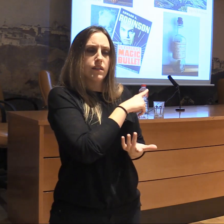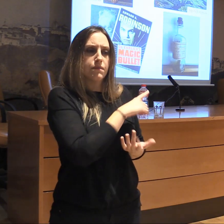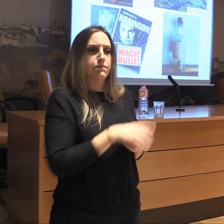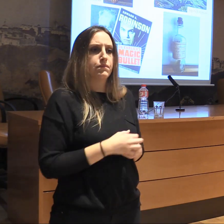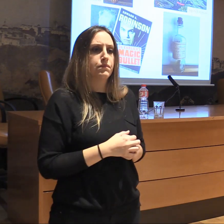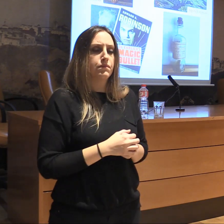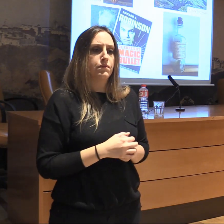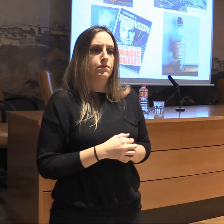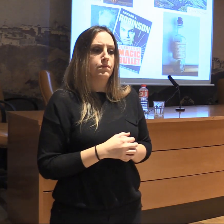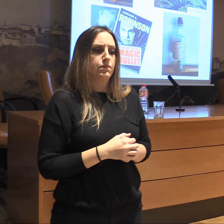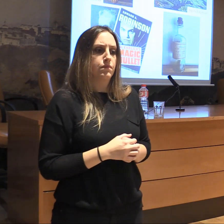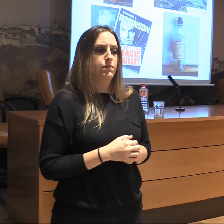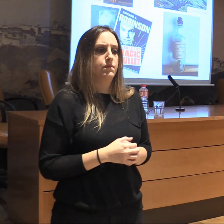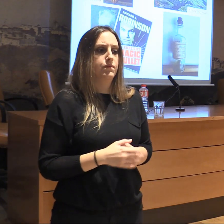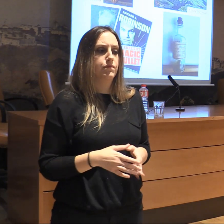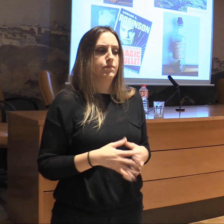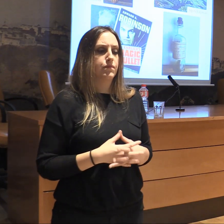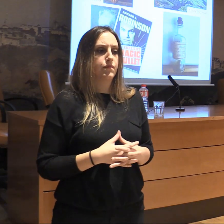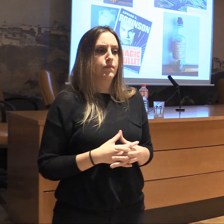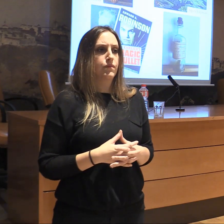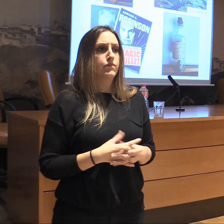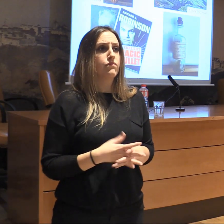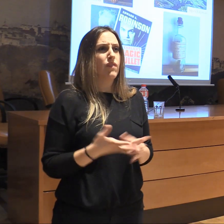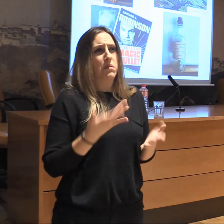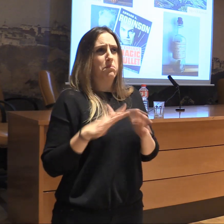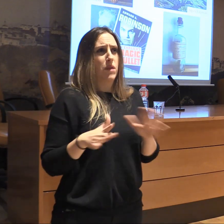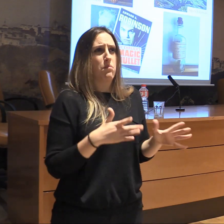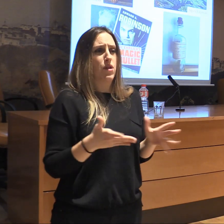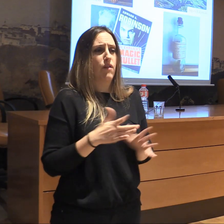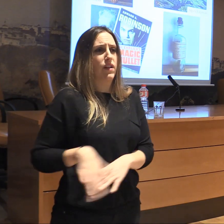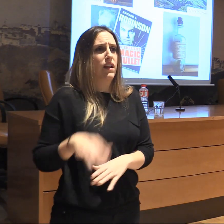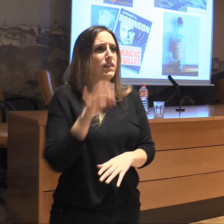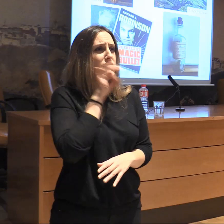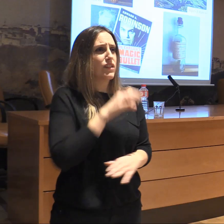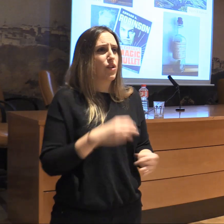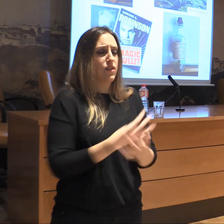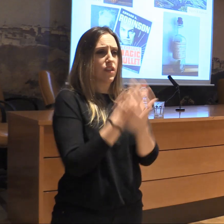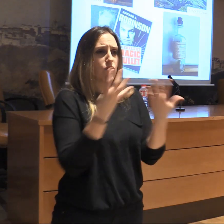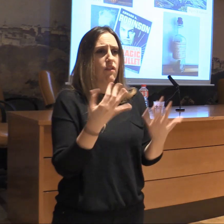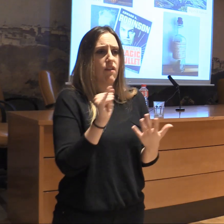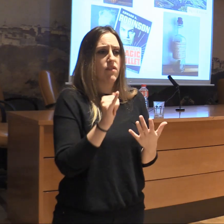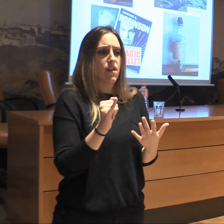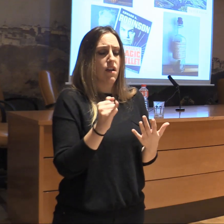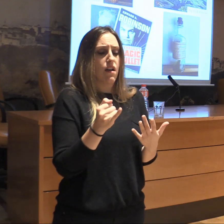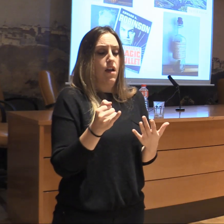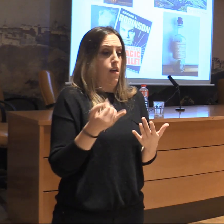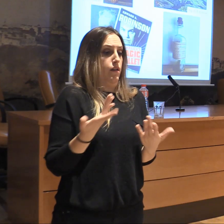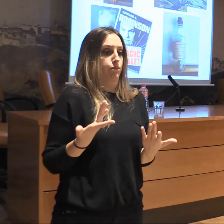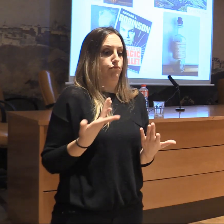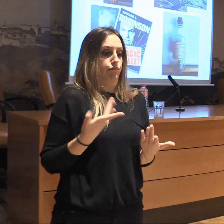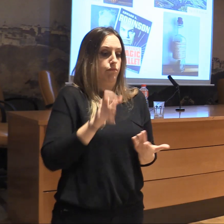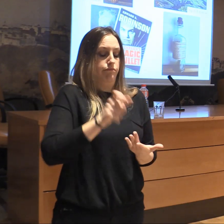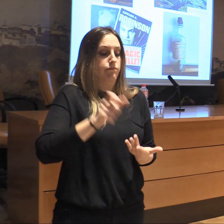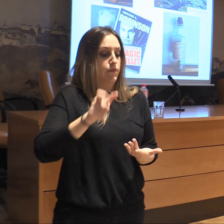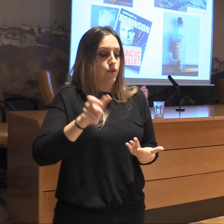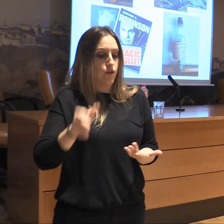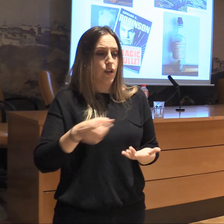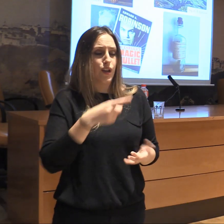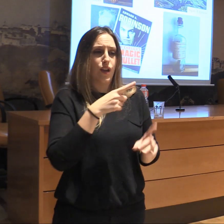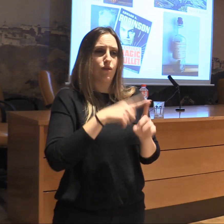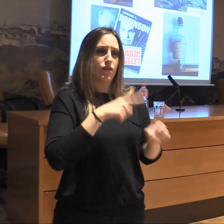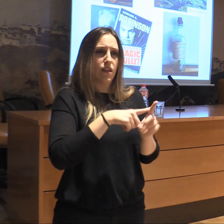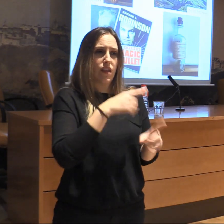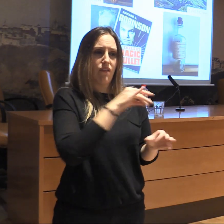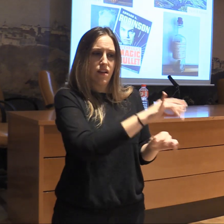Estirios había a finales del siglo XIX unos campesinos que usaban las sales de arsénico como una especie